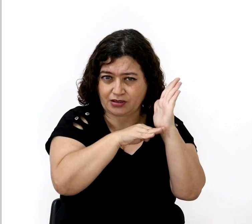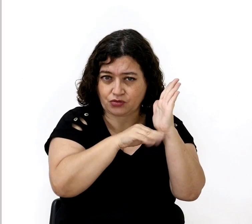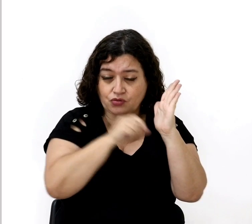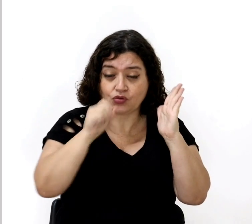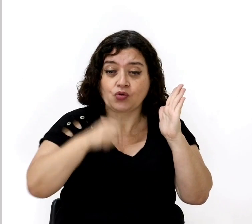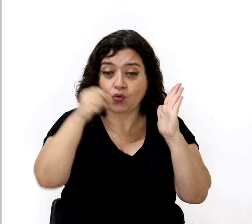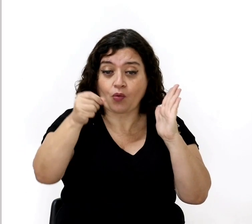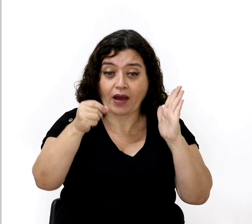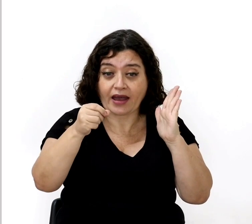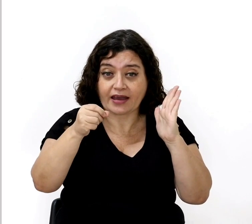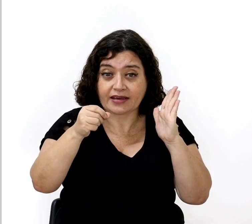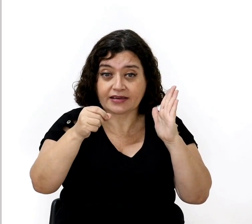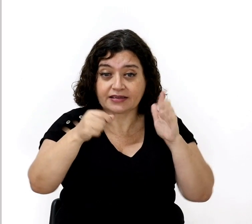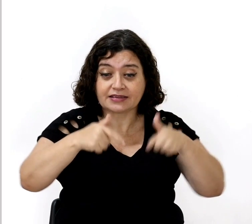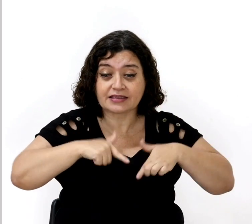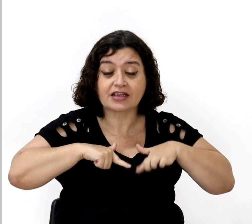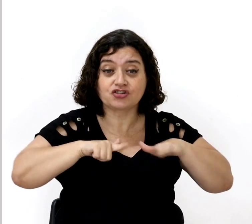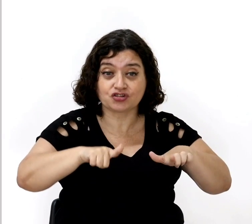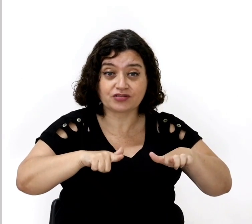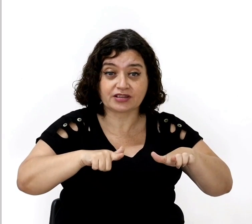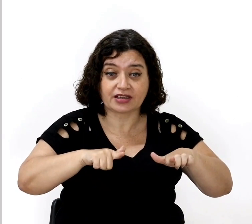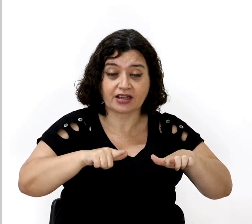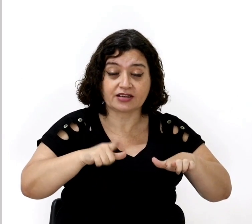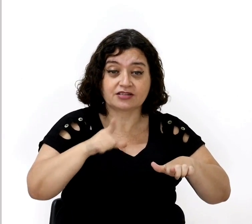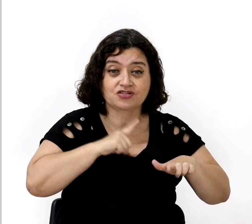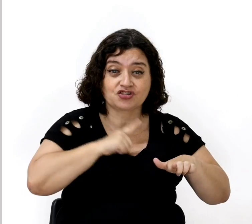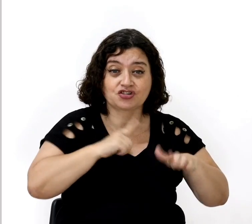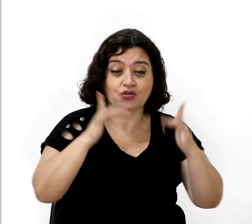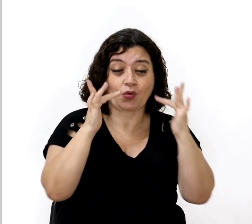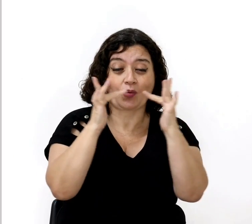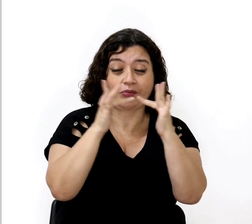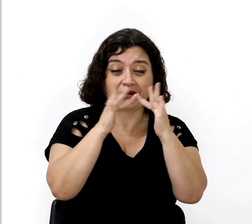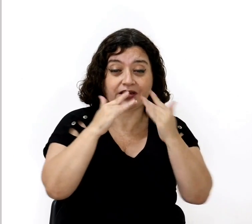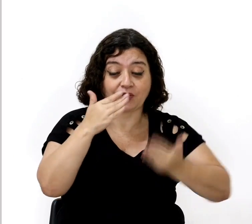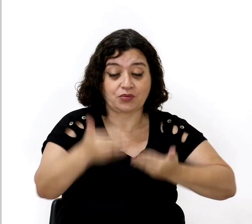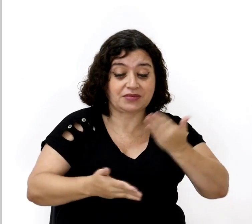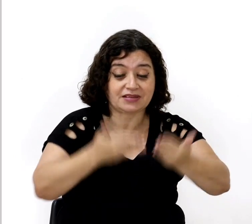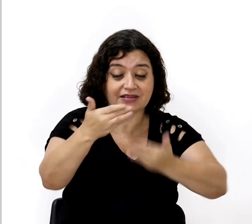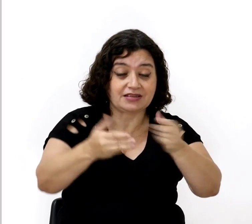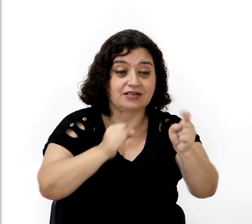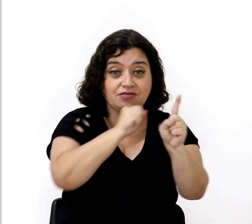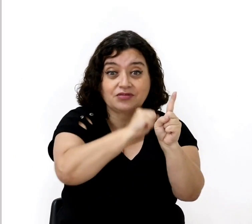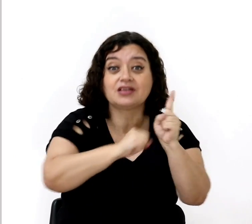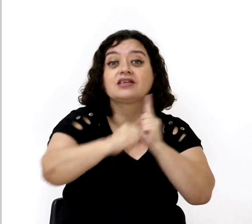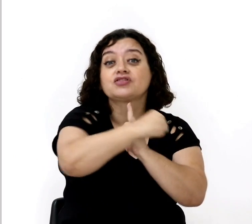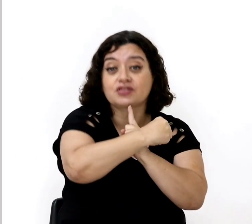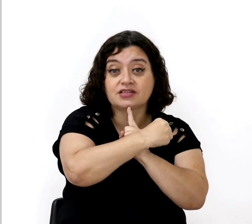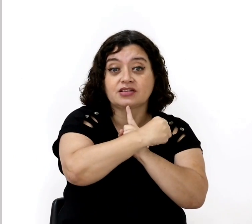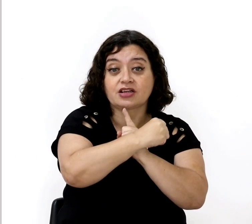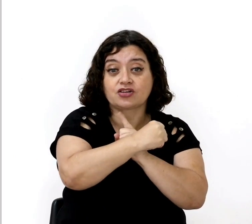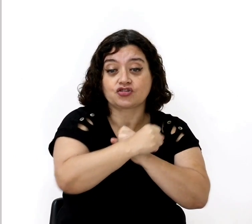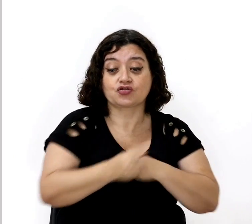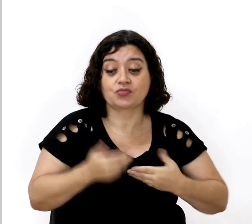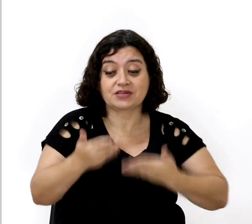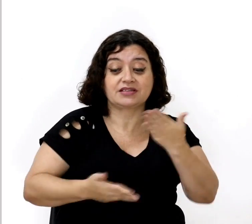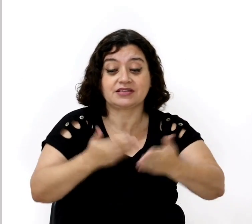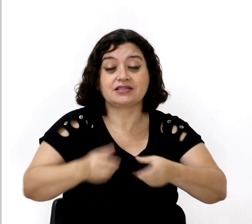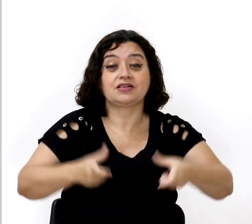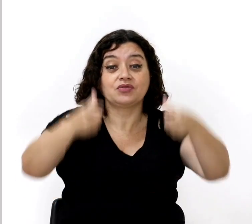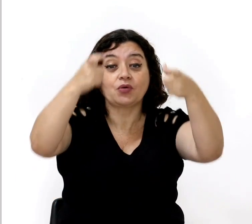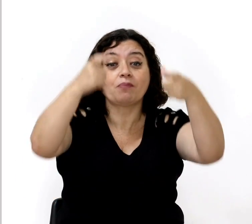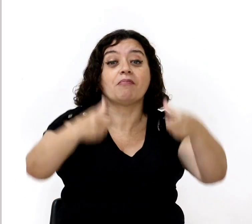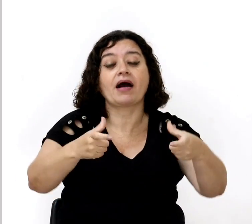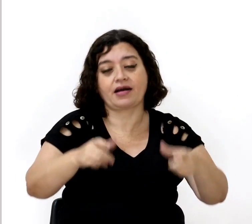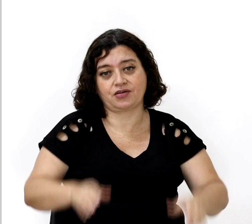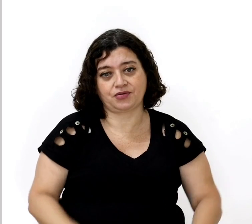dessas atividades têm a ver com servir à sociedade, tem a ver com servir ao bairro? E quais dessas